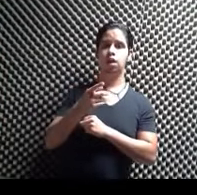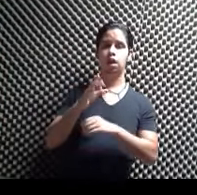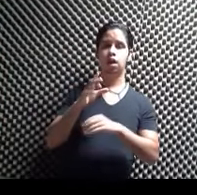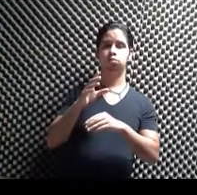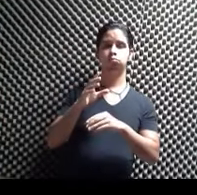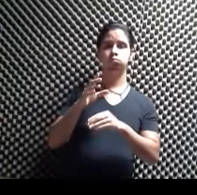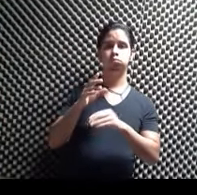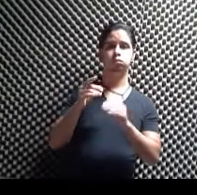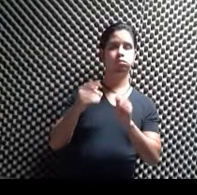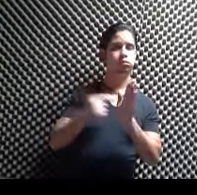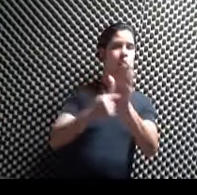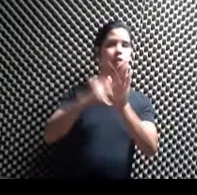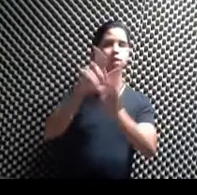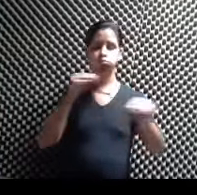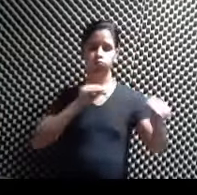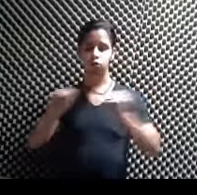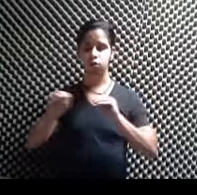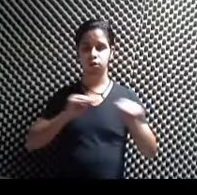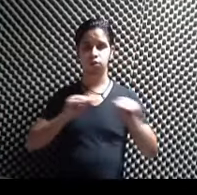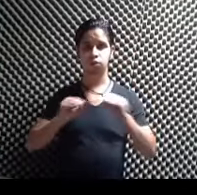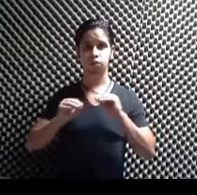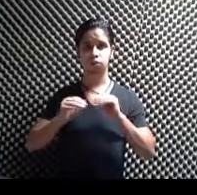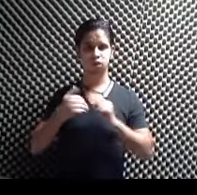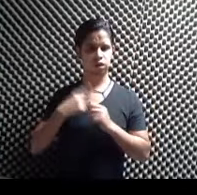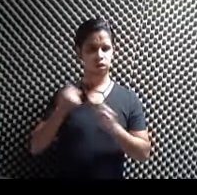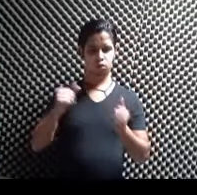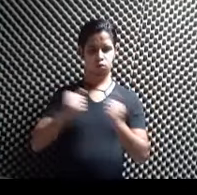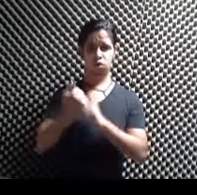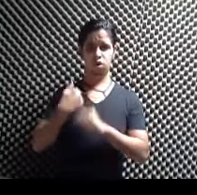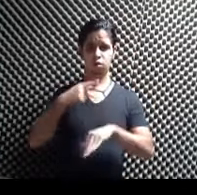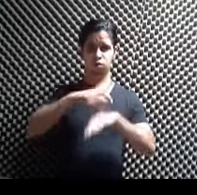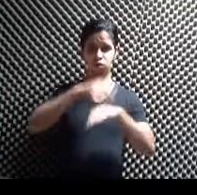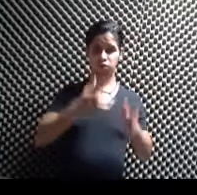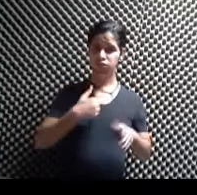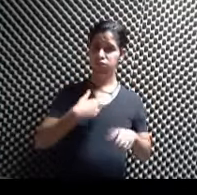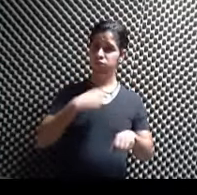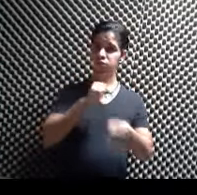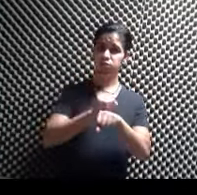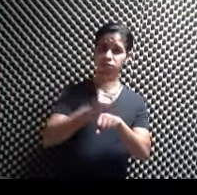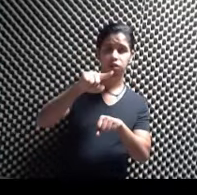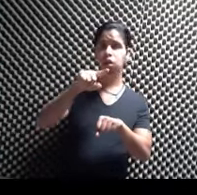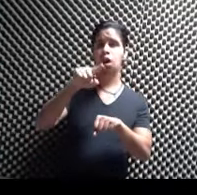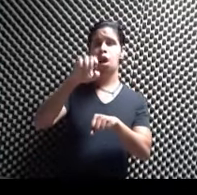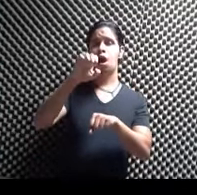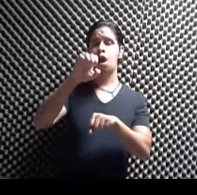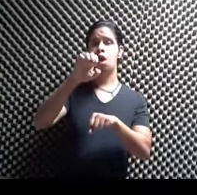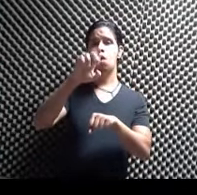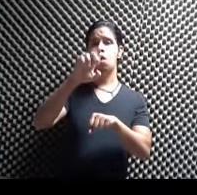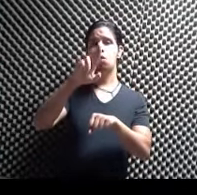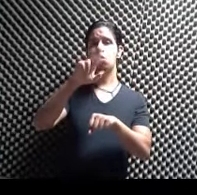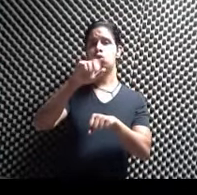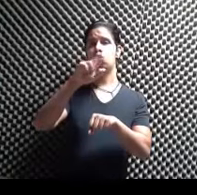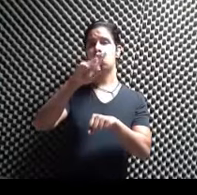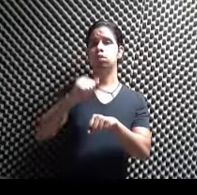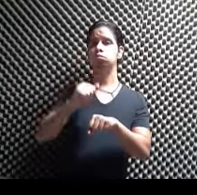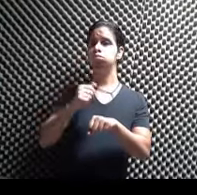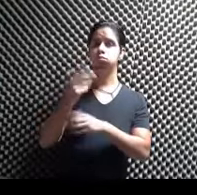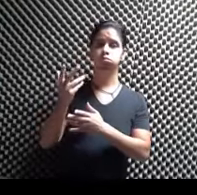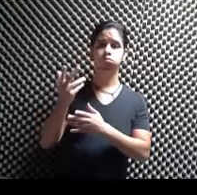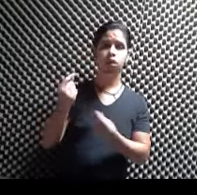en Estados Unidos o que está en Perú o donde sea? Y el investigador. Pues tenemos que bajarlo y convertirlo